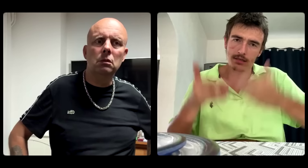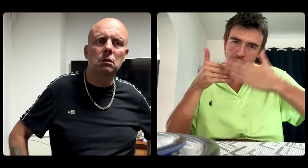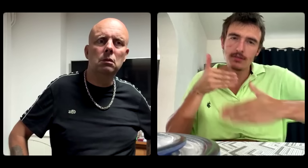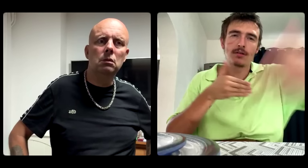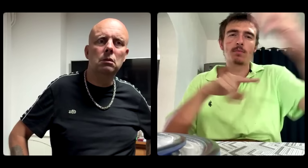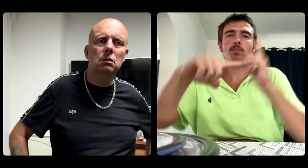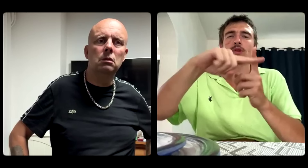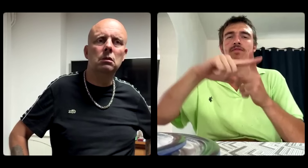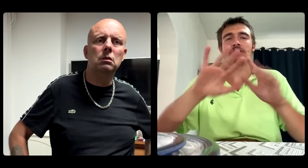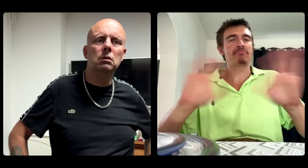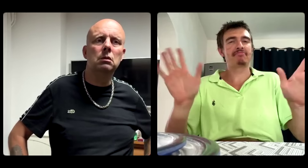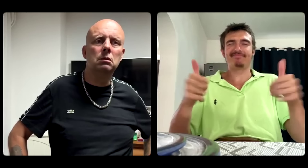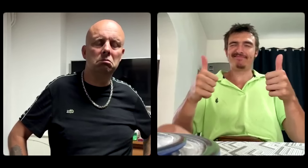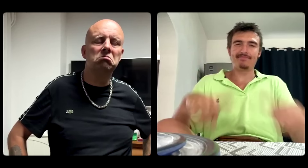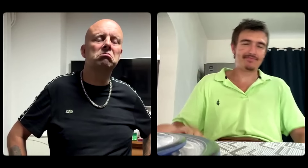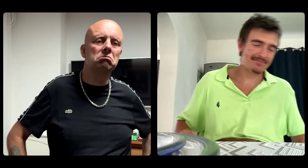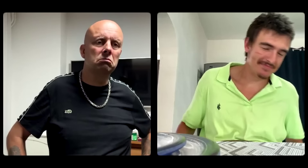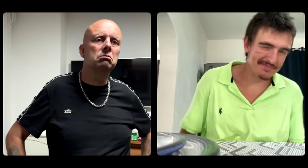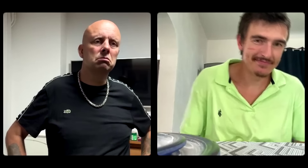course.